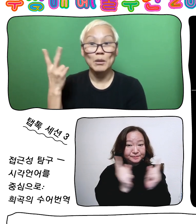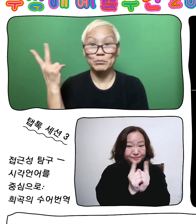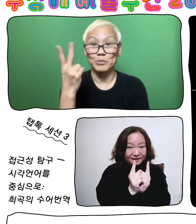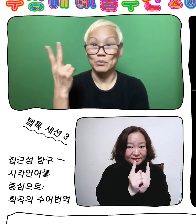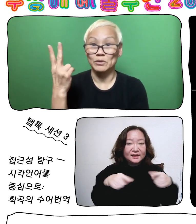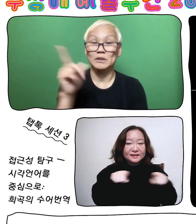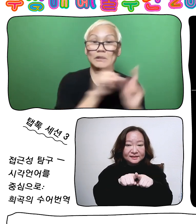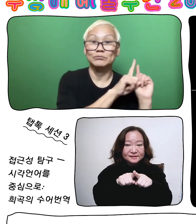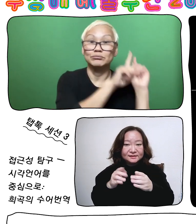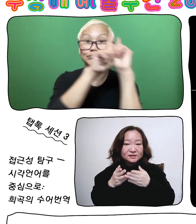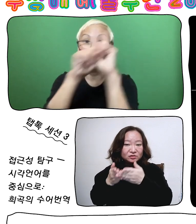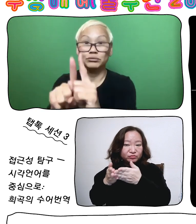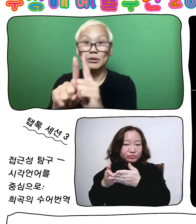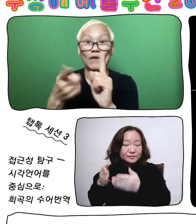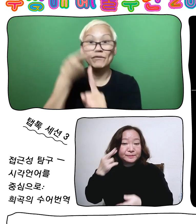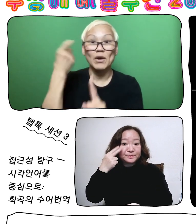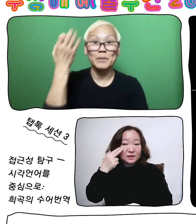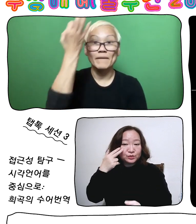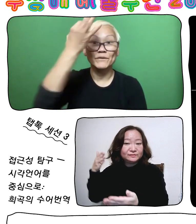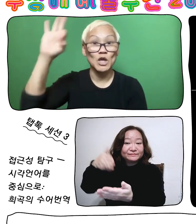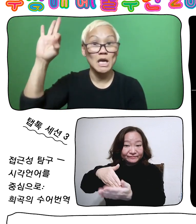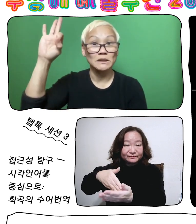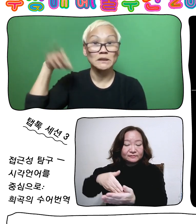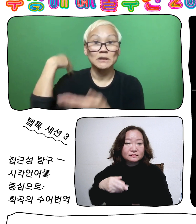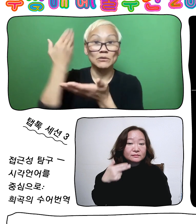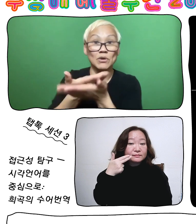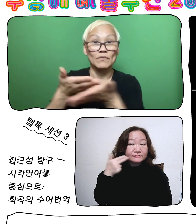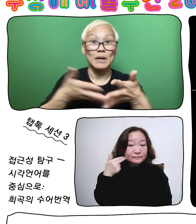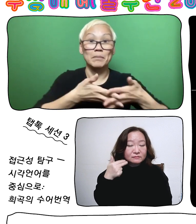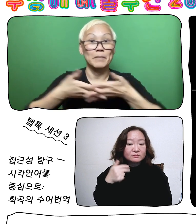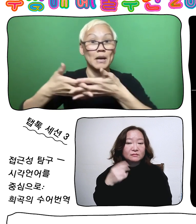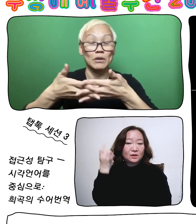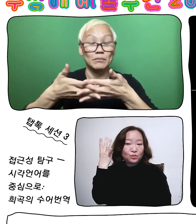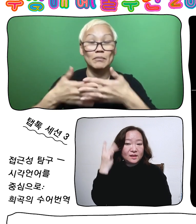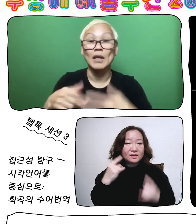수어를 교육하고 전파시켰습니다.